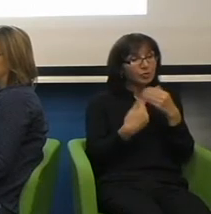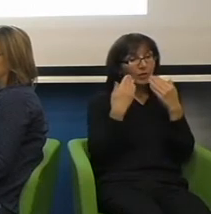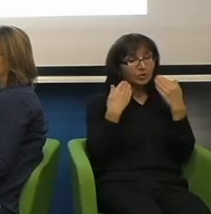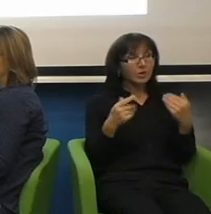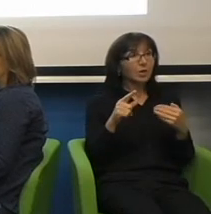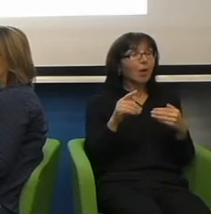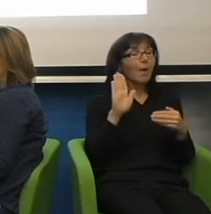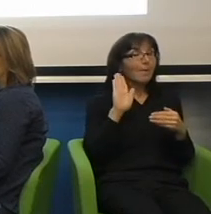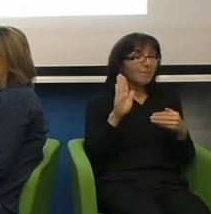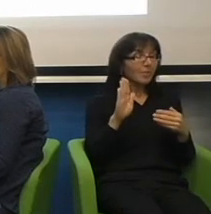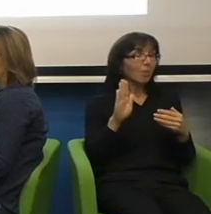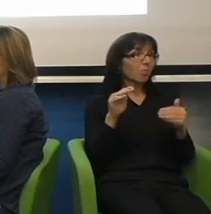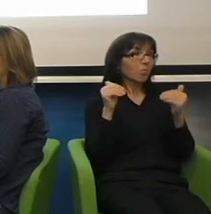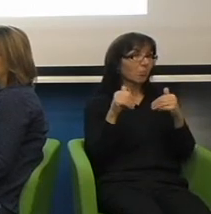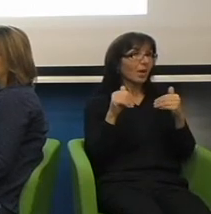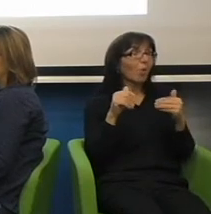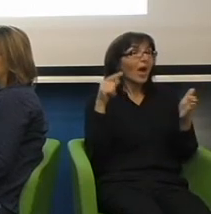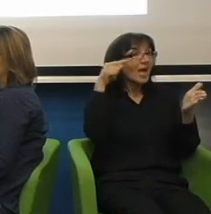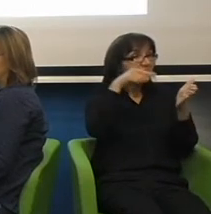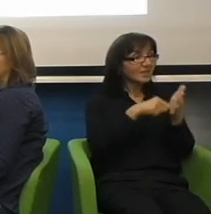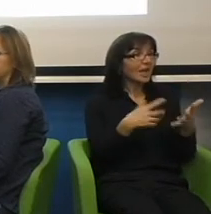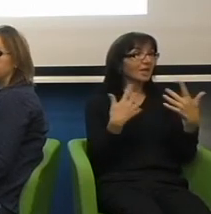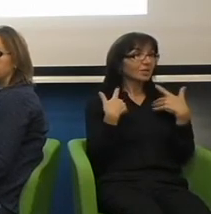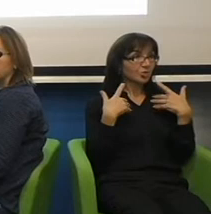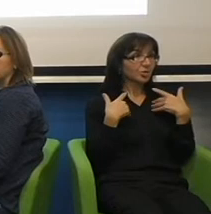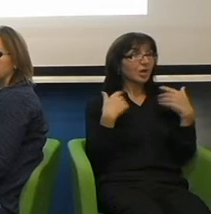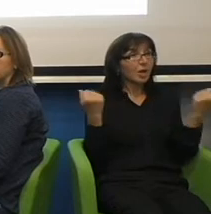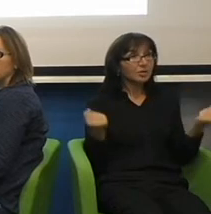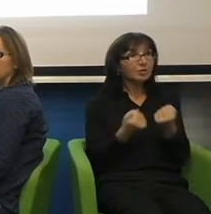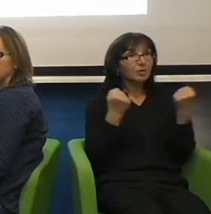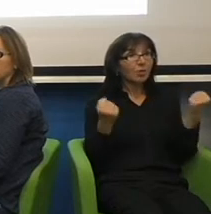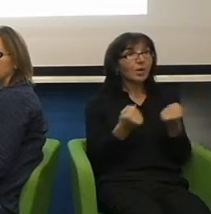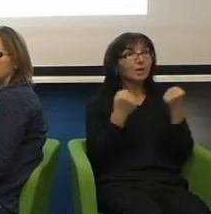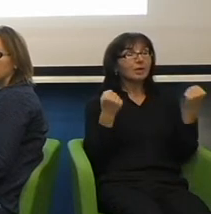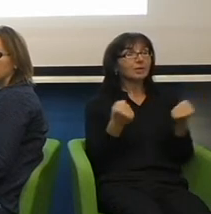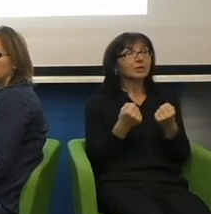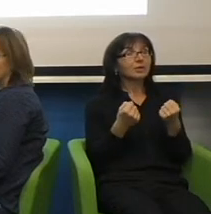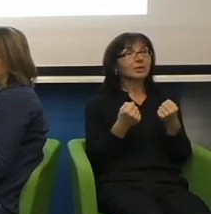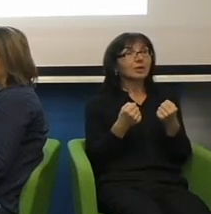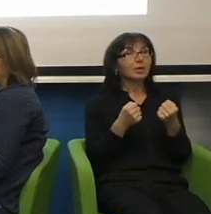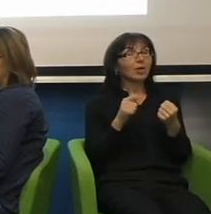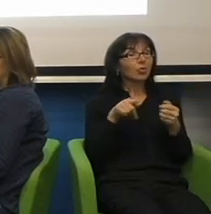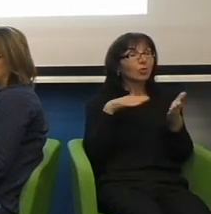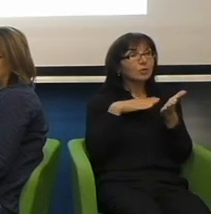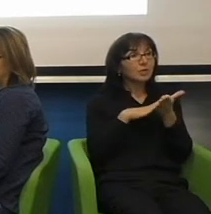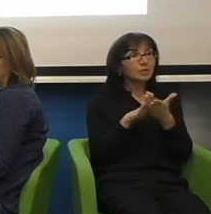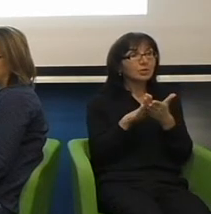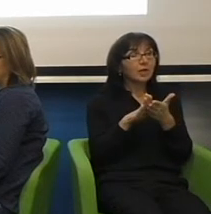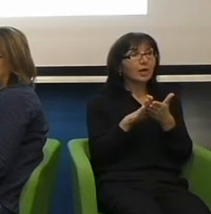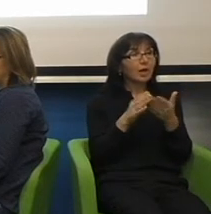dla kogo żyć, miała po co żyć, miała możliwości działania. No i to się zaczyna